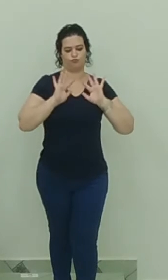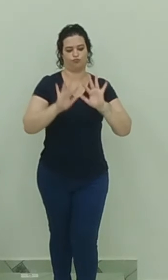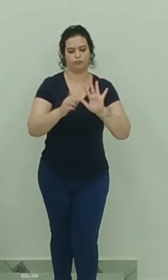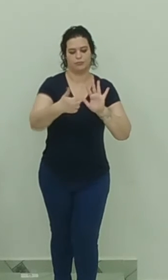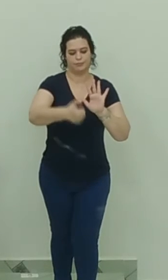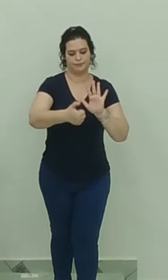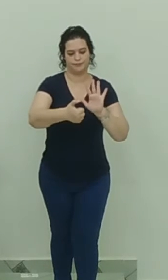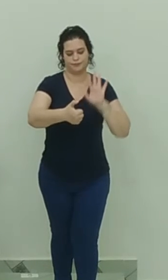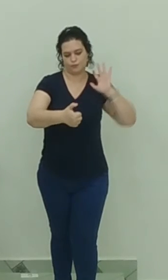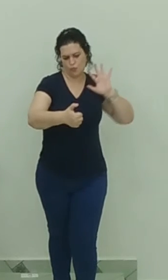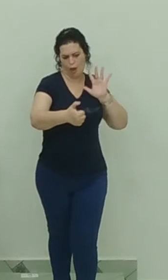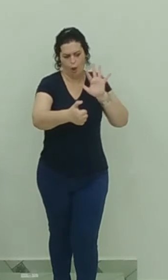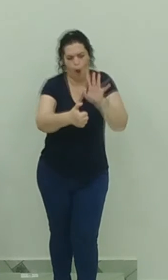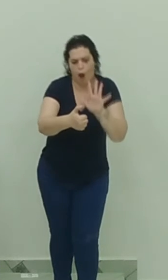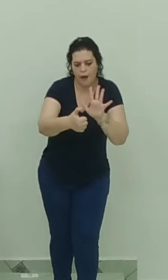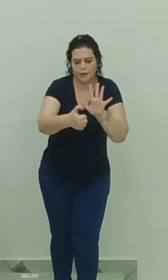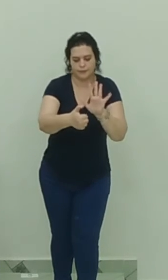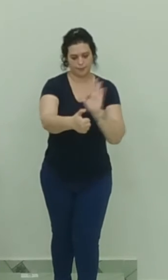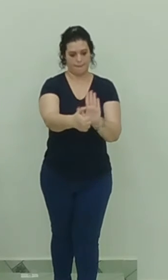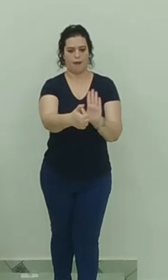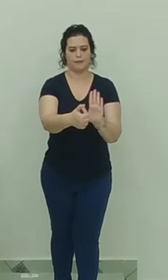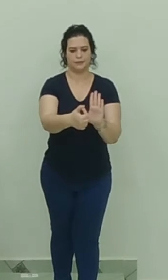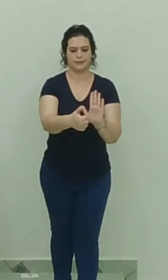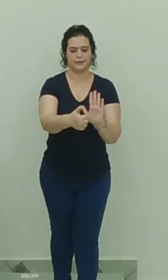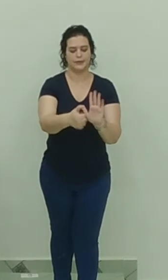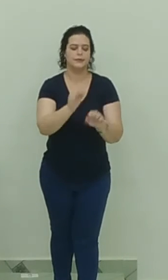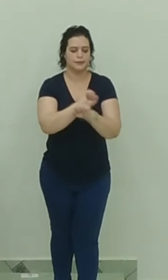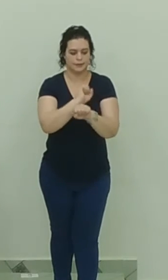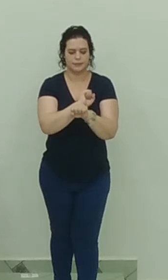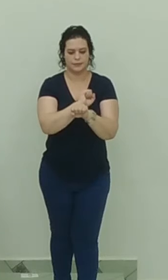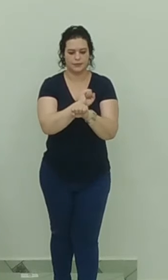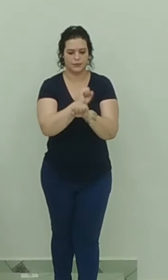intrépidos e parados ali, e só esperando o povo passar.